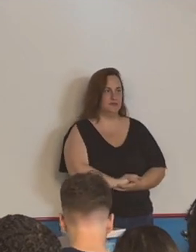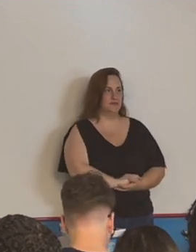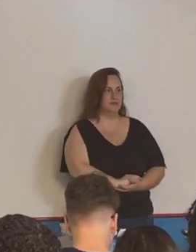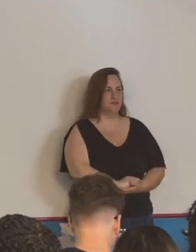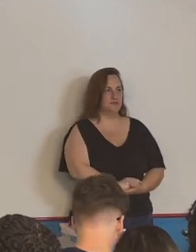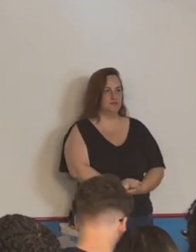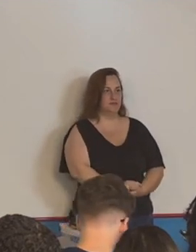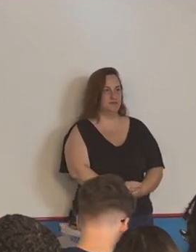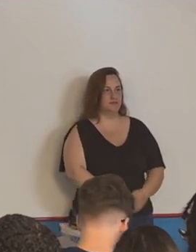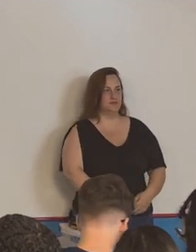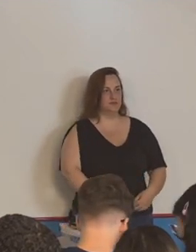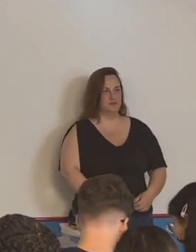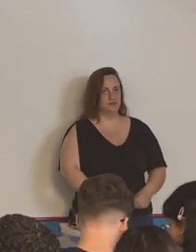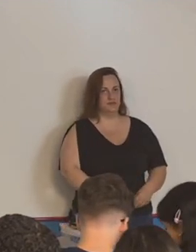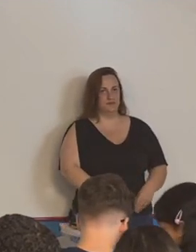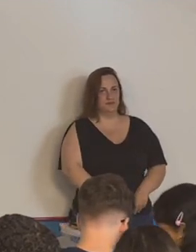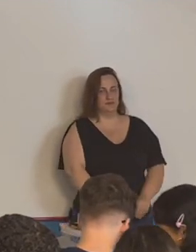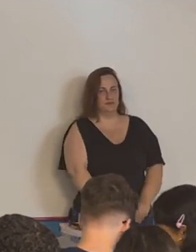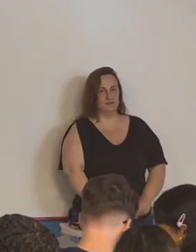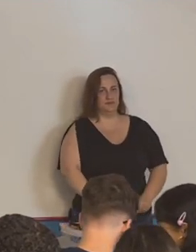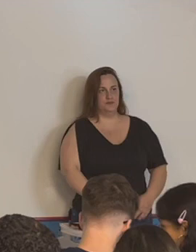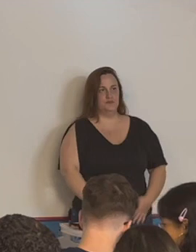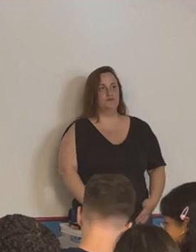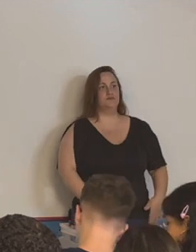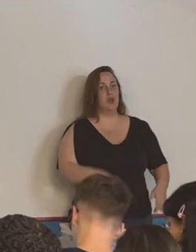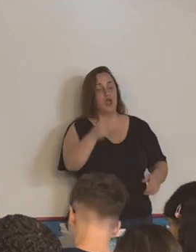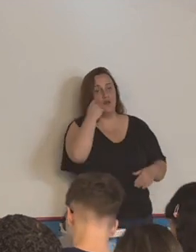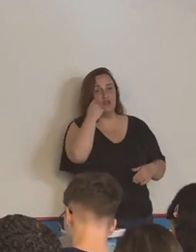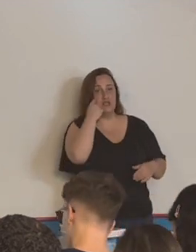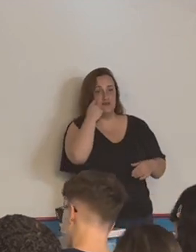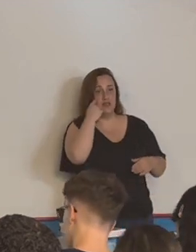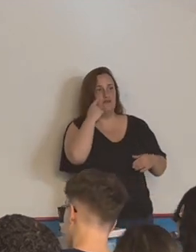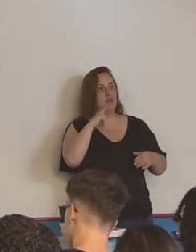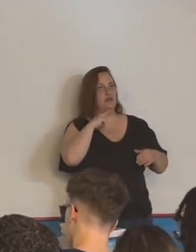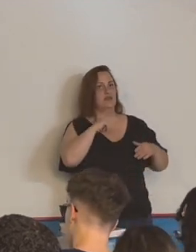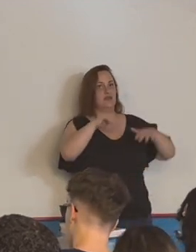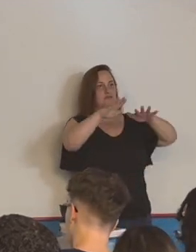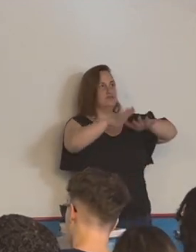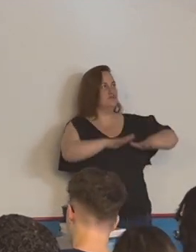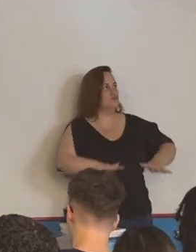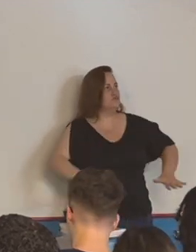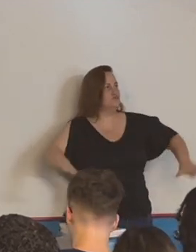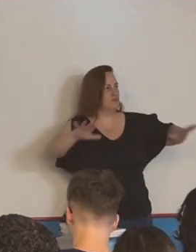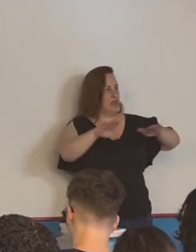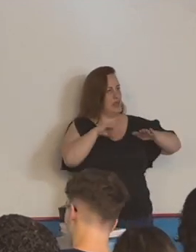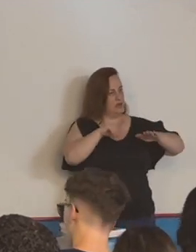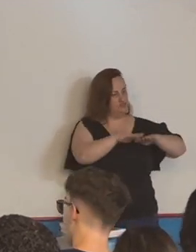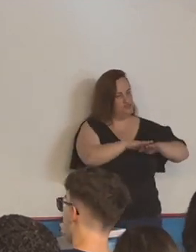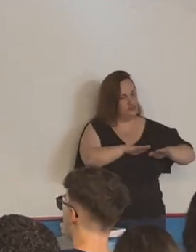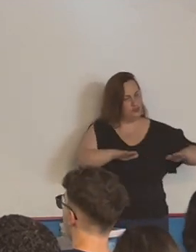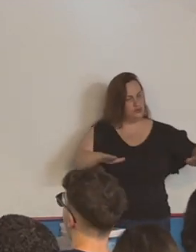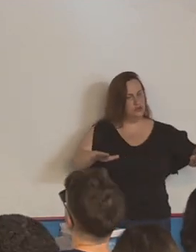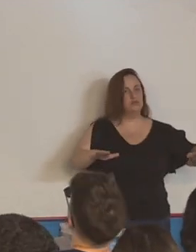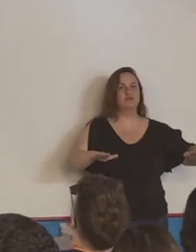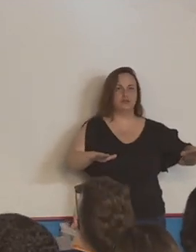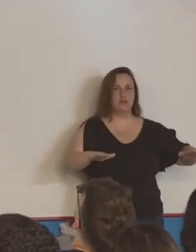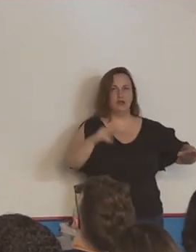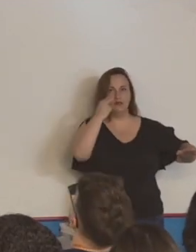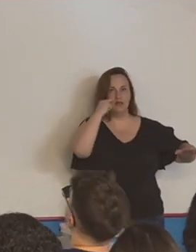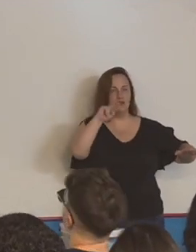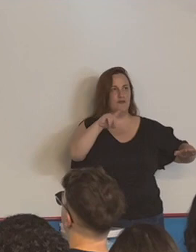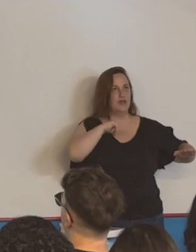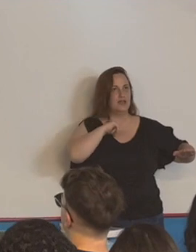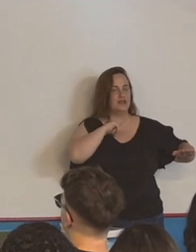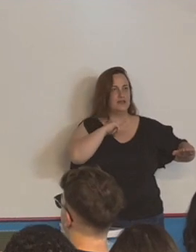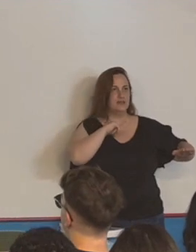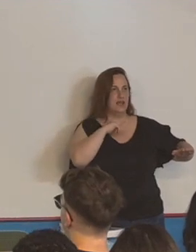Então, aqui já dá para ver uma espacialidade, né, já tem um chão, né, um tipo de